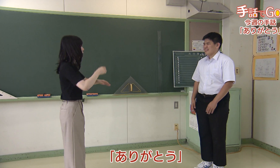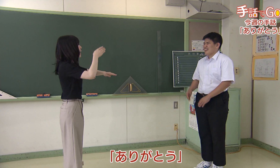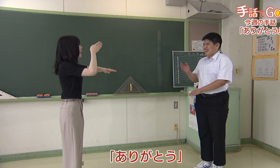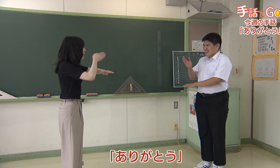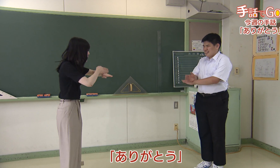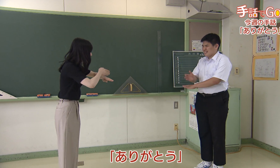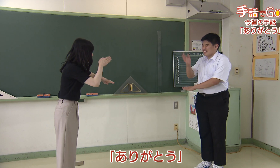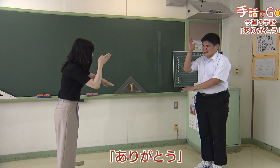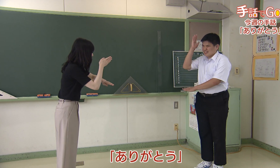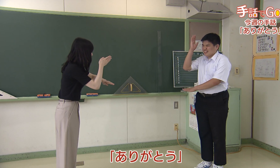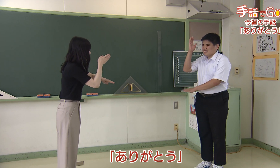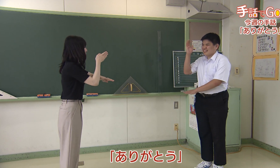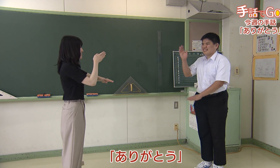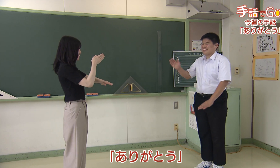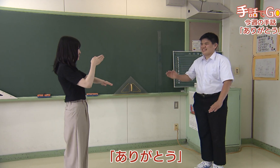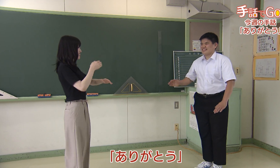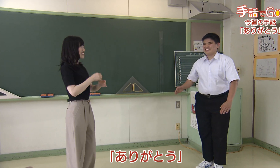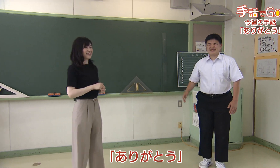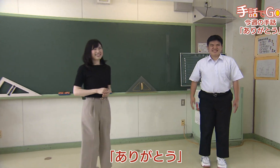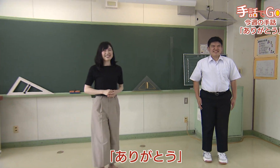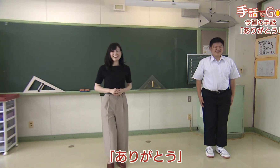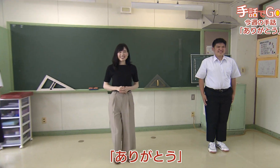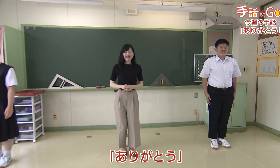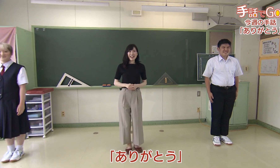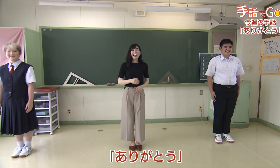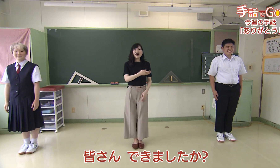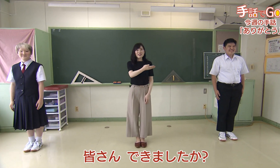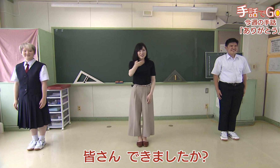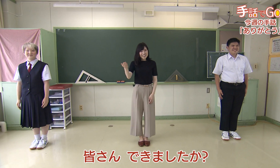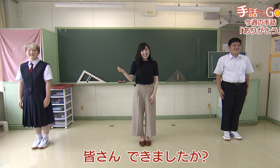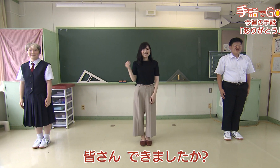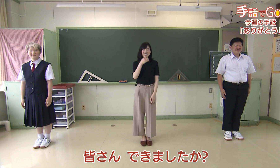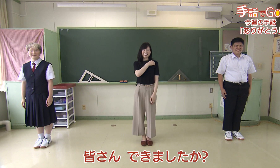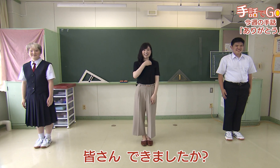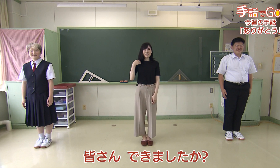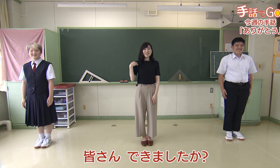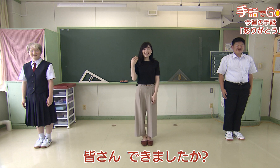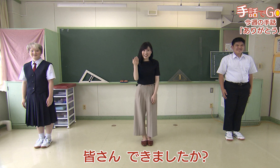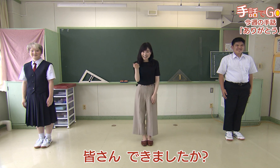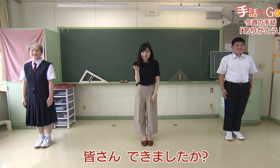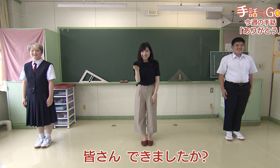ありがとう。皆さん、できましたか？